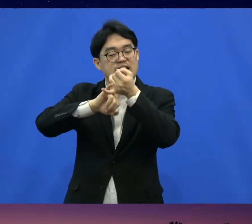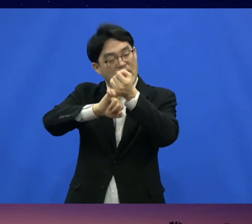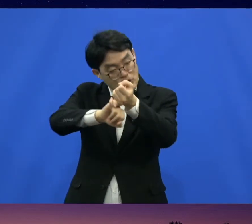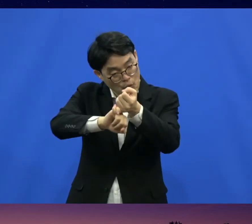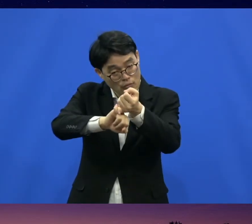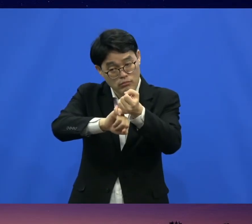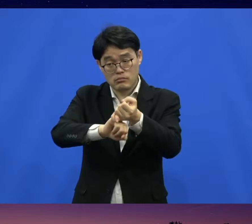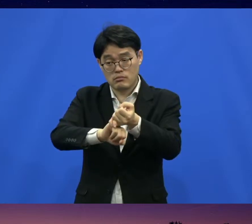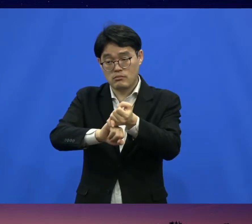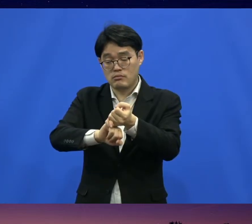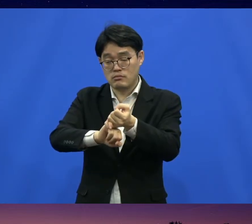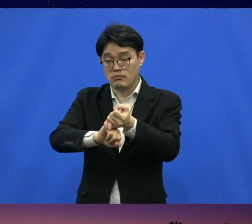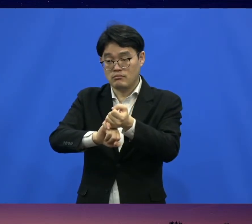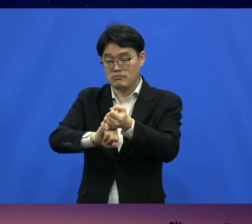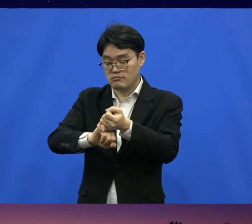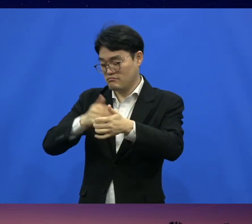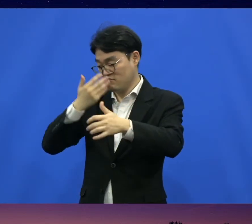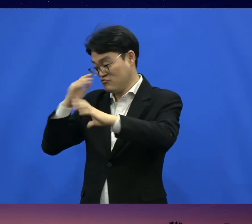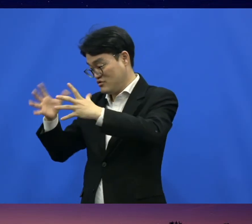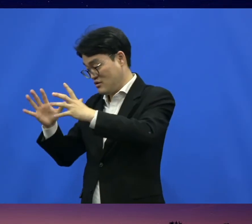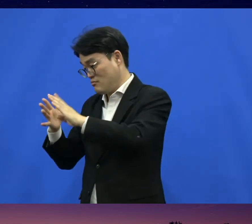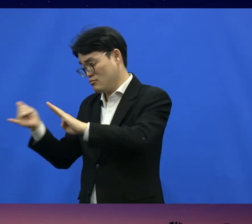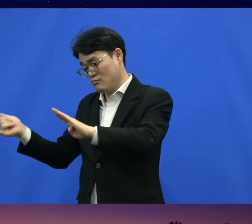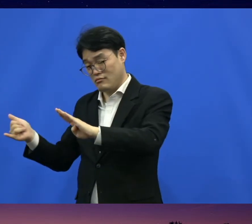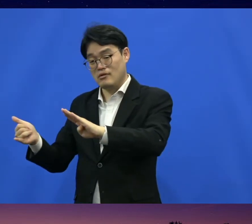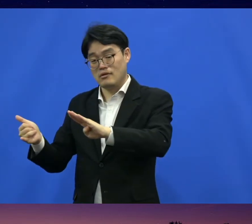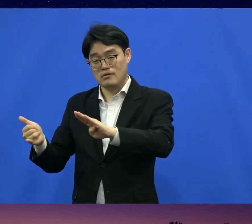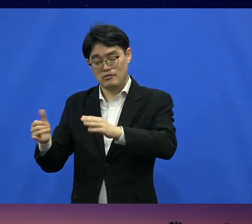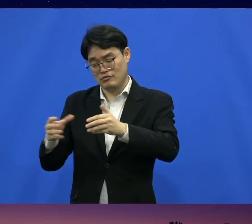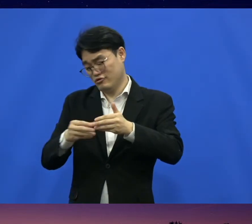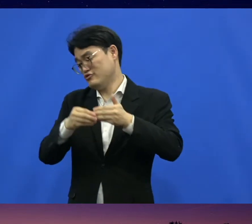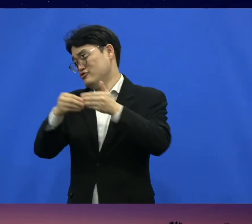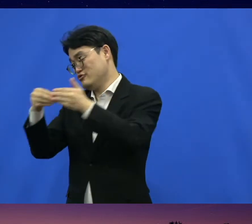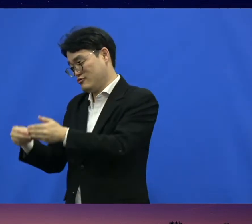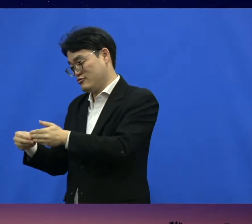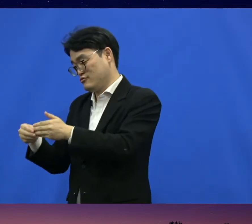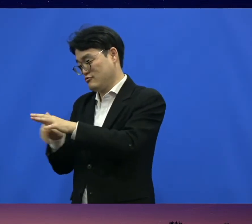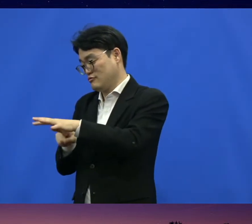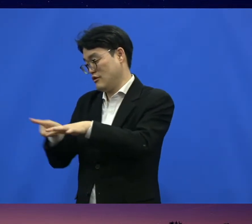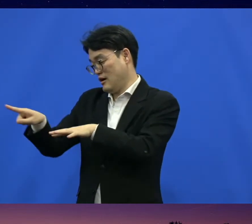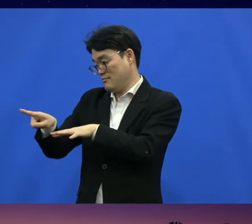놀라운 이스라엘 백성들을 이끌어냈던 그 법궤 말이에요.